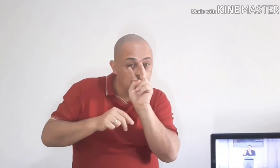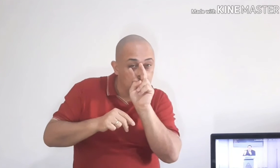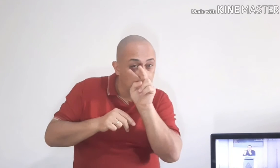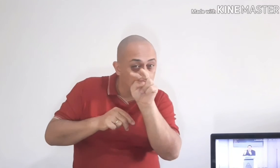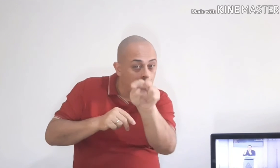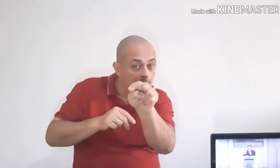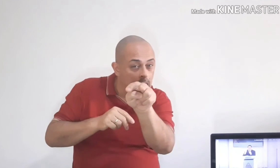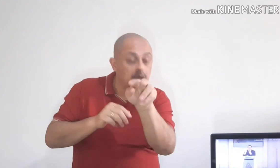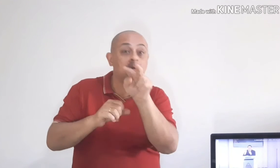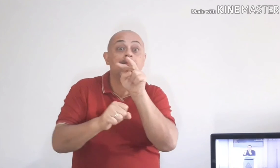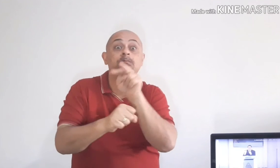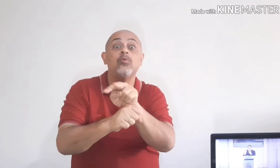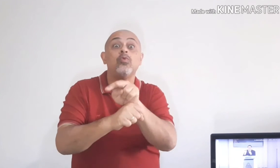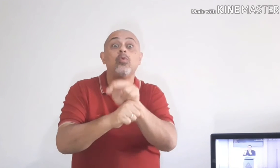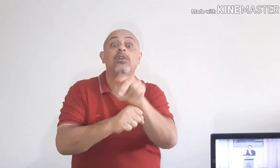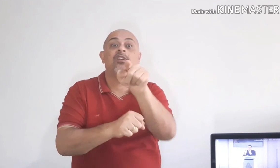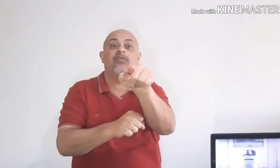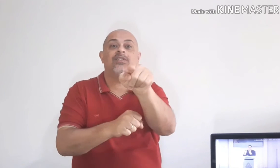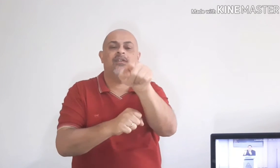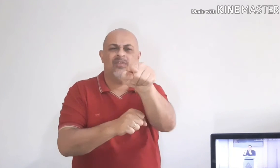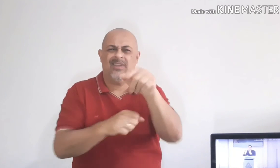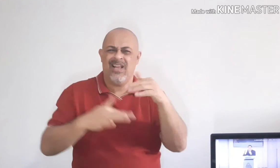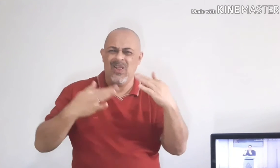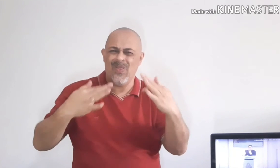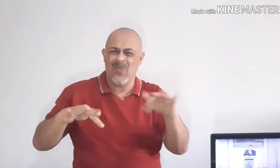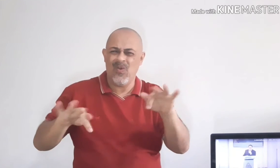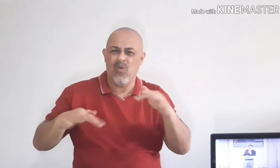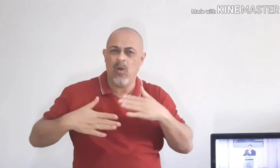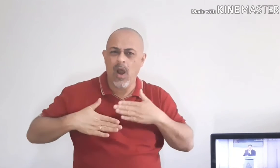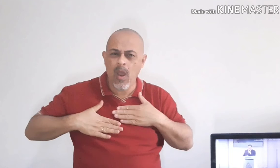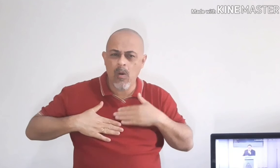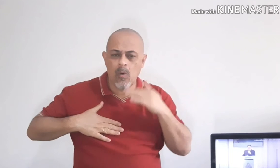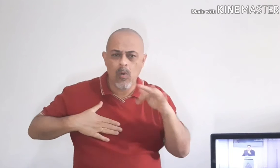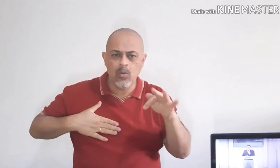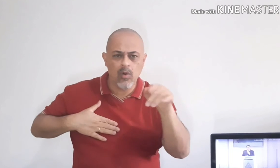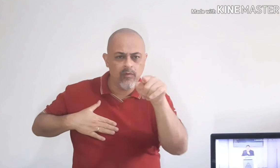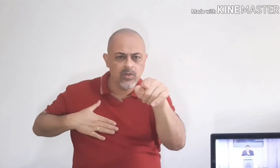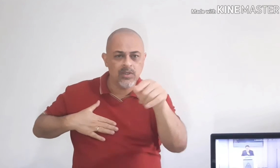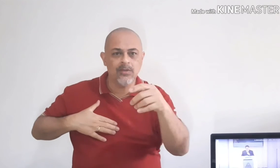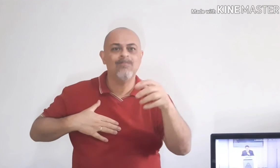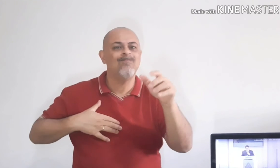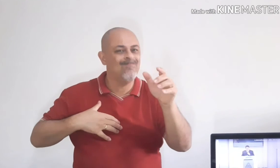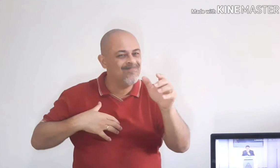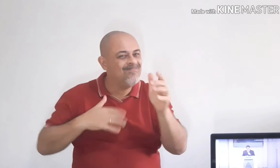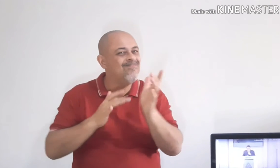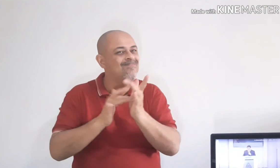dor, e sente a sua dor, e sente o nosso sofrimento.